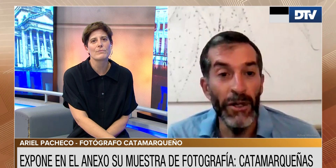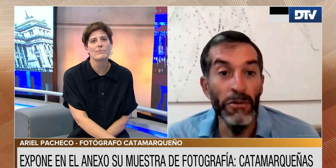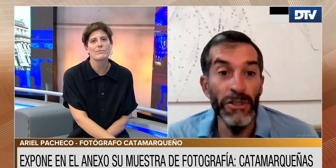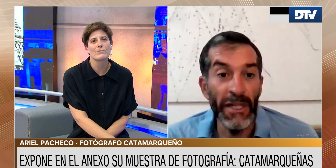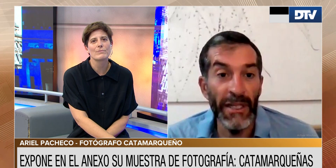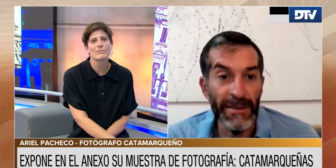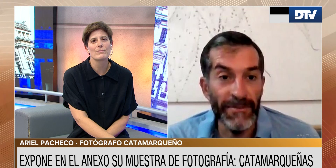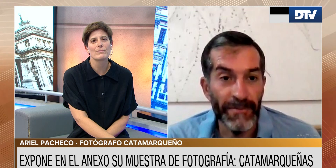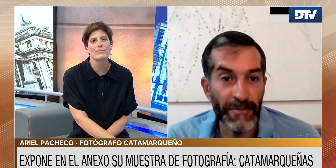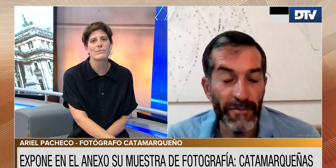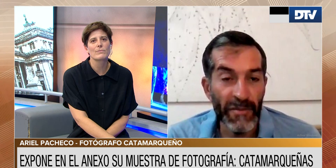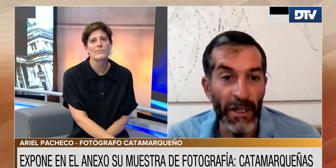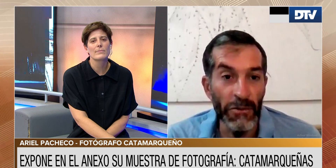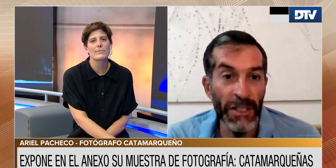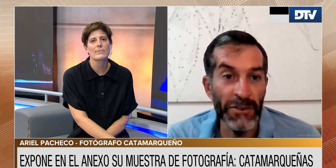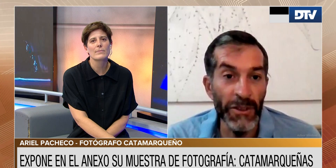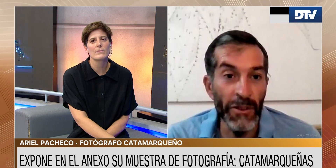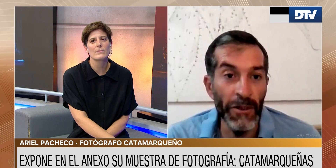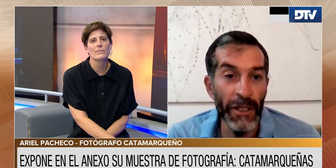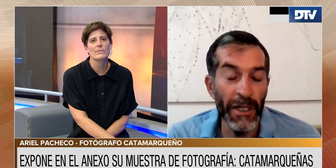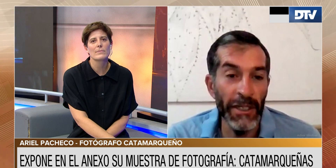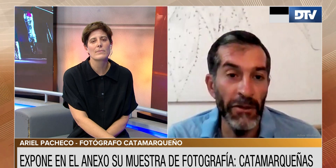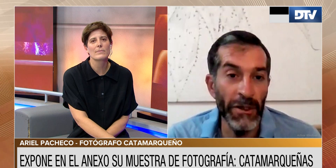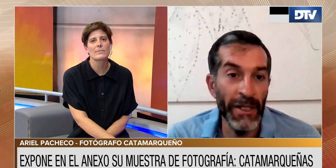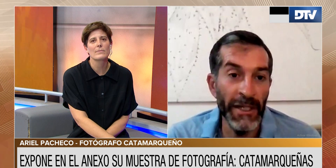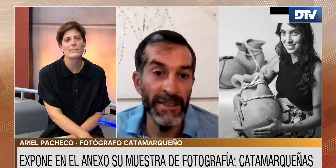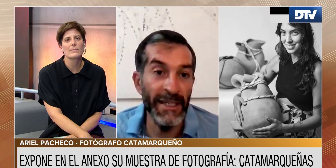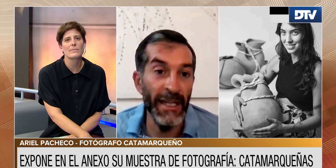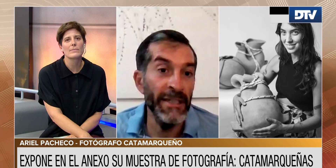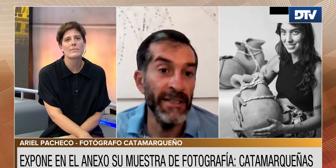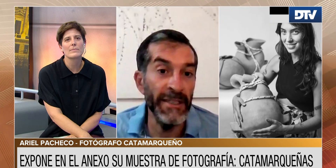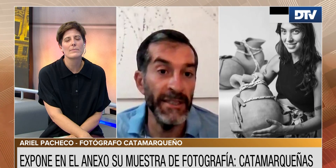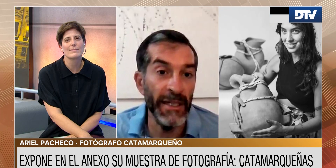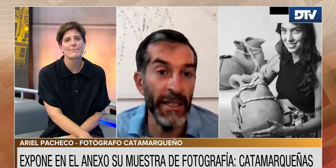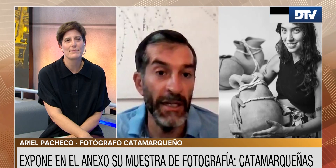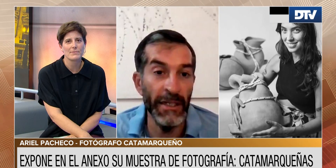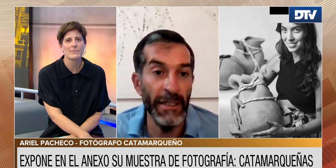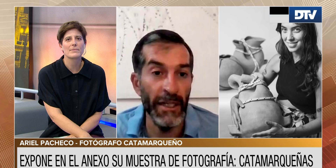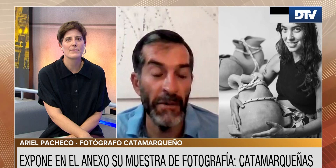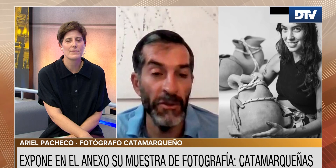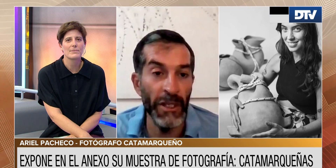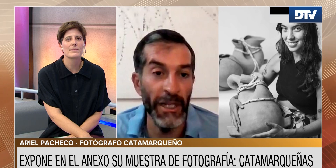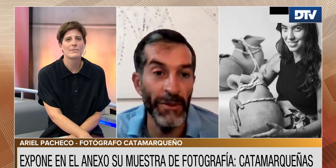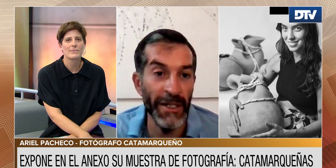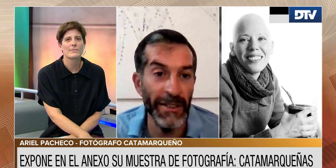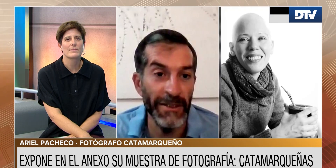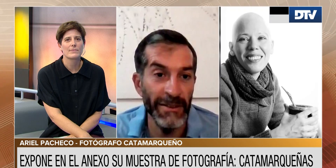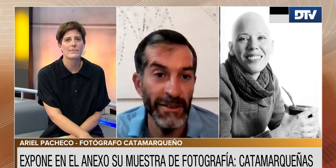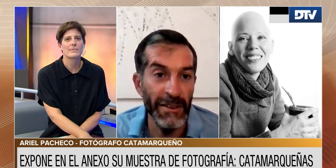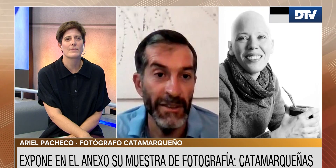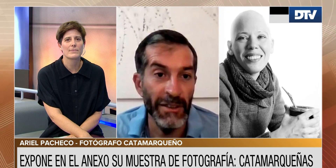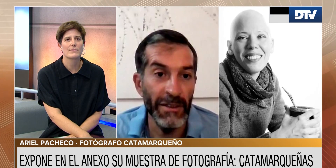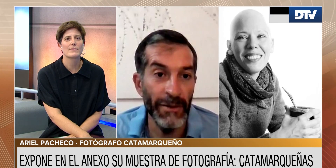principalmente era como escucharlas, escuchar su historia y una vez que se relajen, recién hacer la captura de la